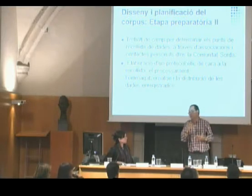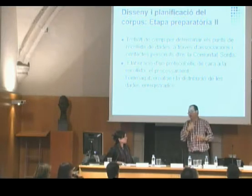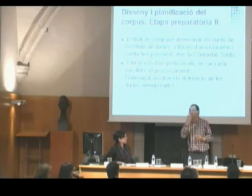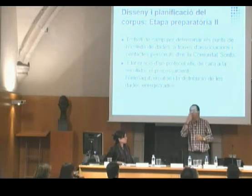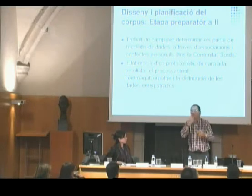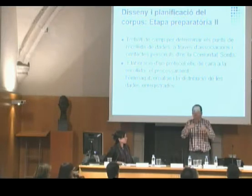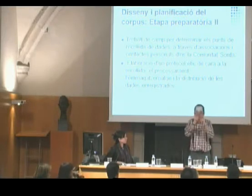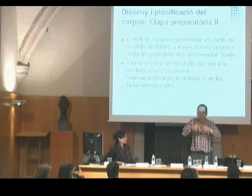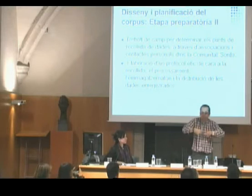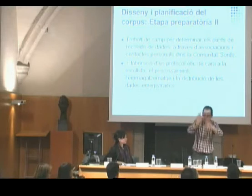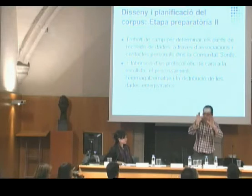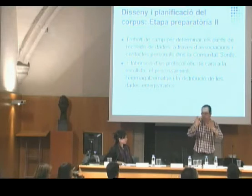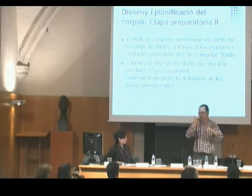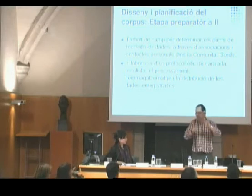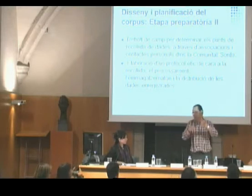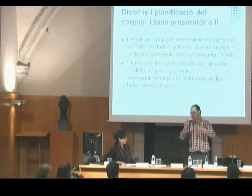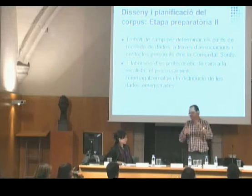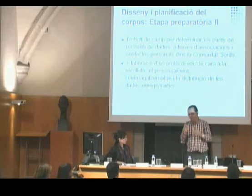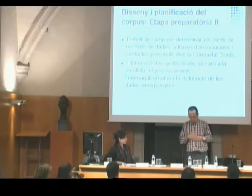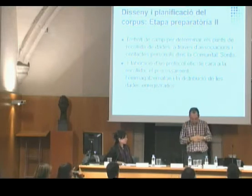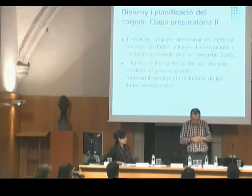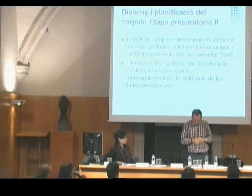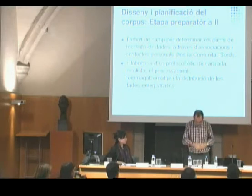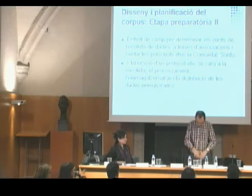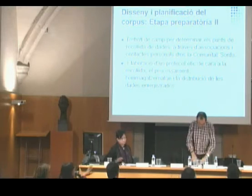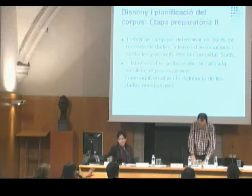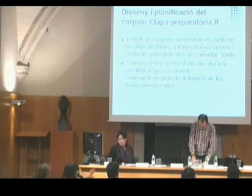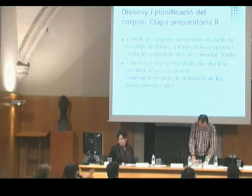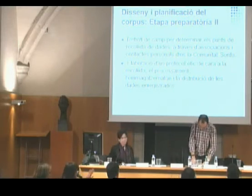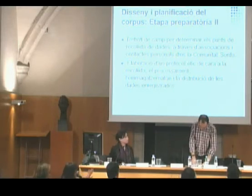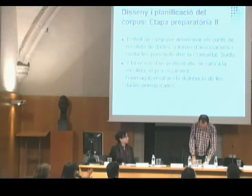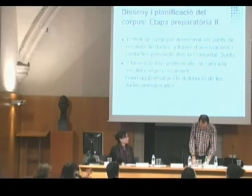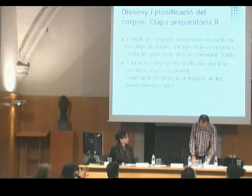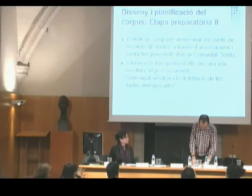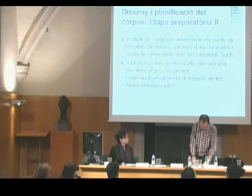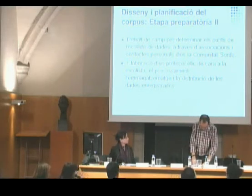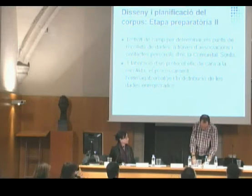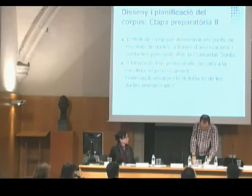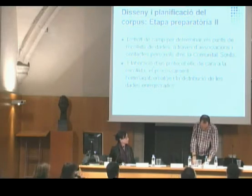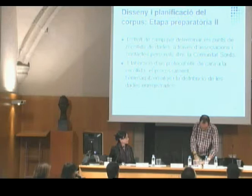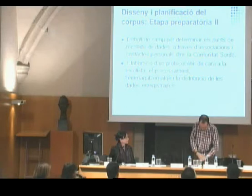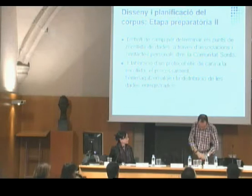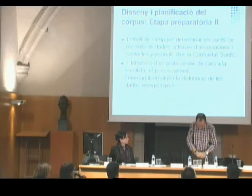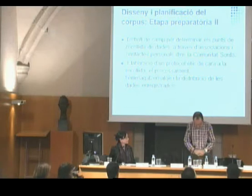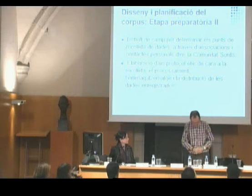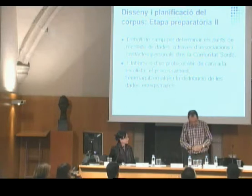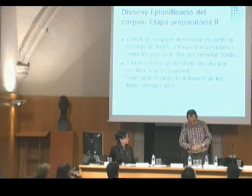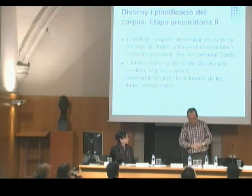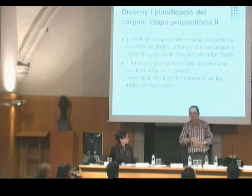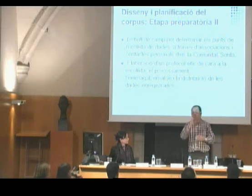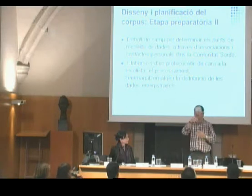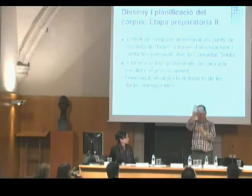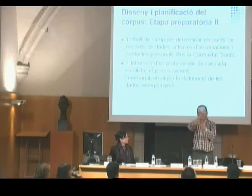obligatòriament hem d'enregistrar-la en vídeo i no es pot desvincular la cara de la persona sorda amb el que està dient. Per tant, haurem de fer